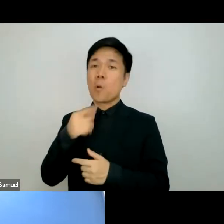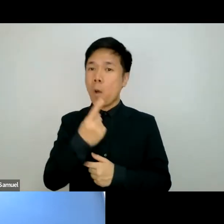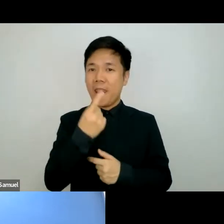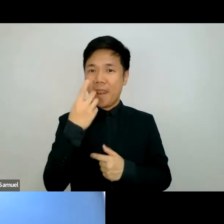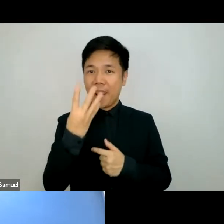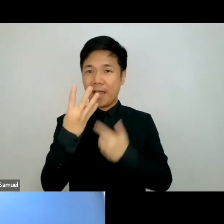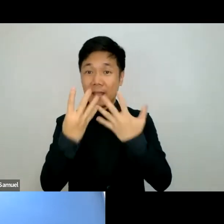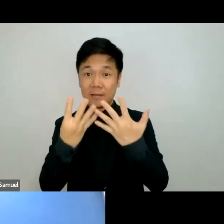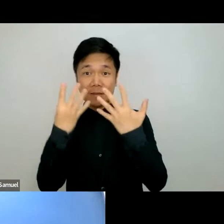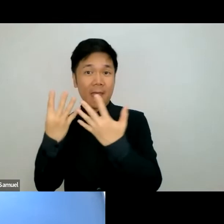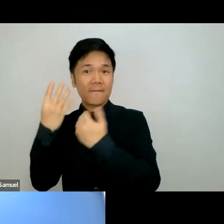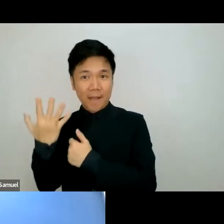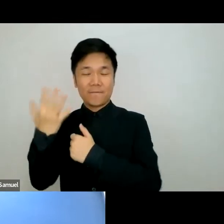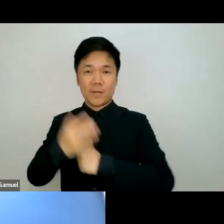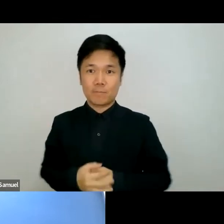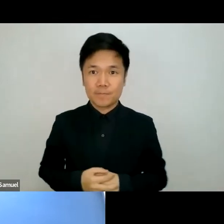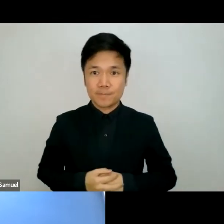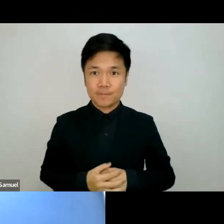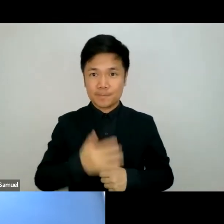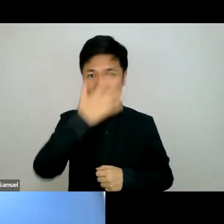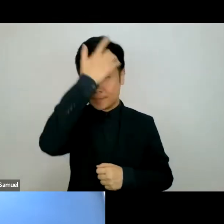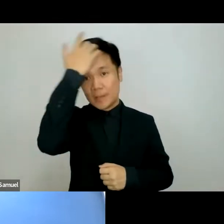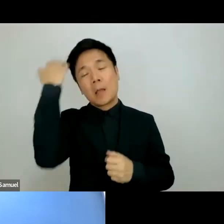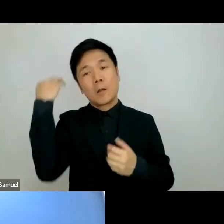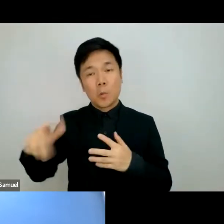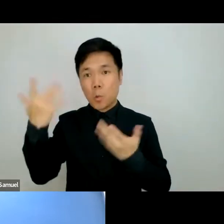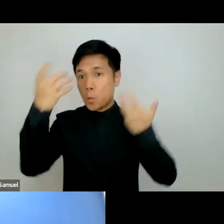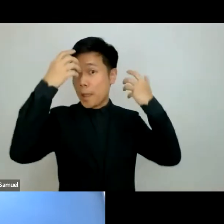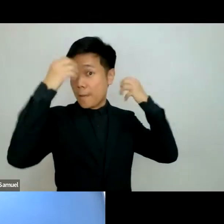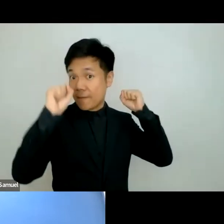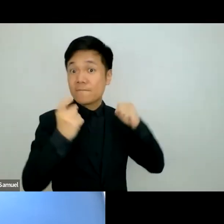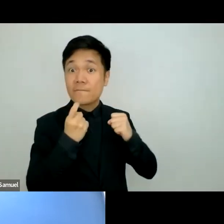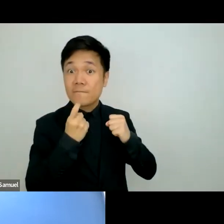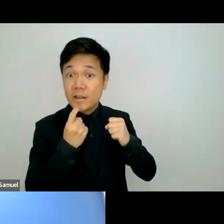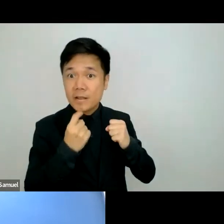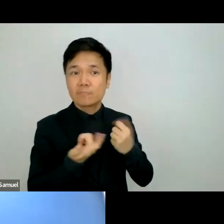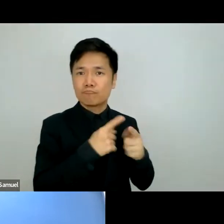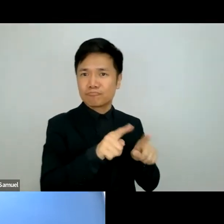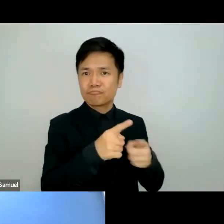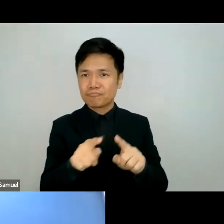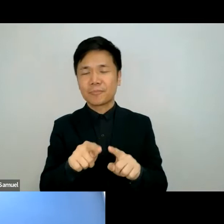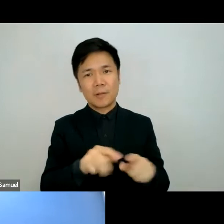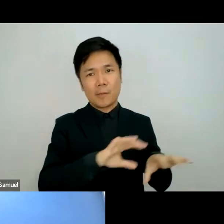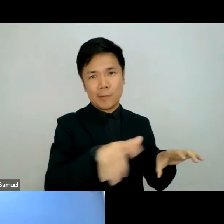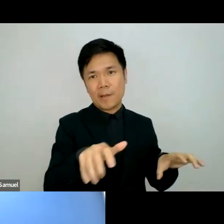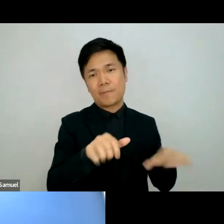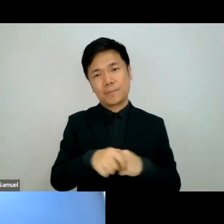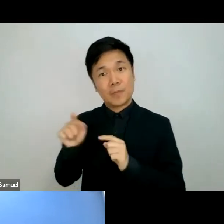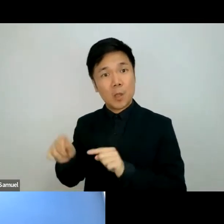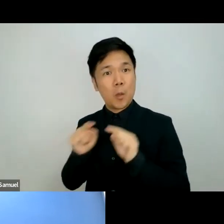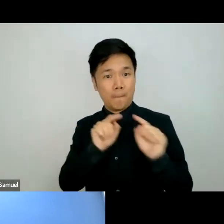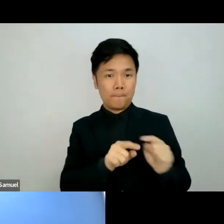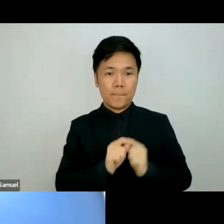le ministère des Affaires étrangères de Finlande. Il a travaillé à l'ambassade de Finlande